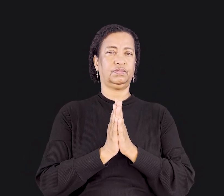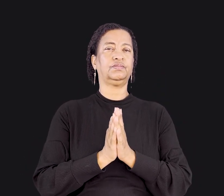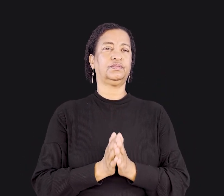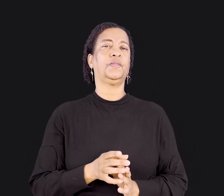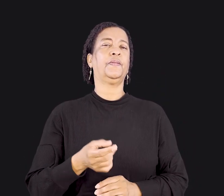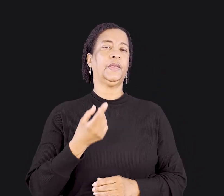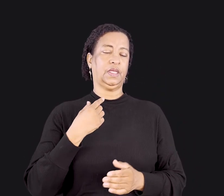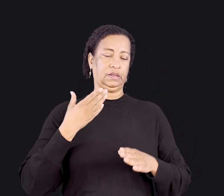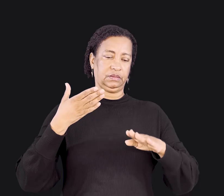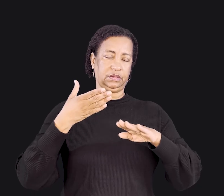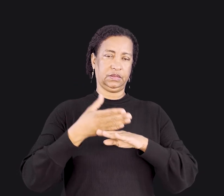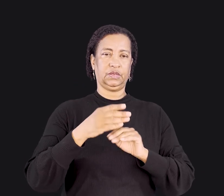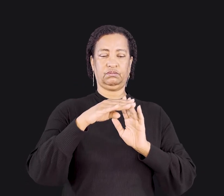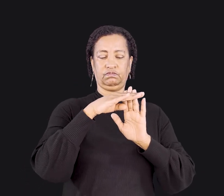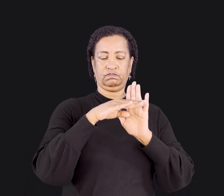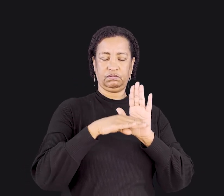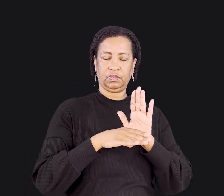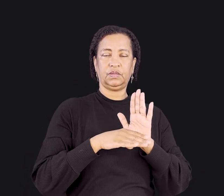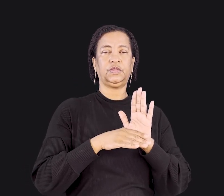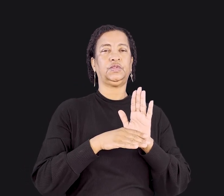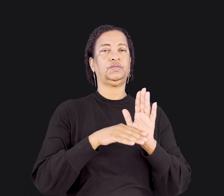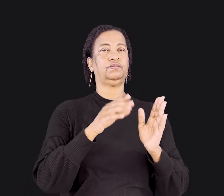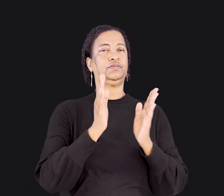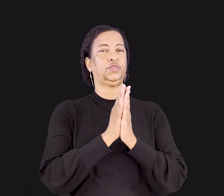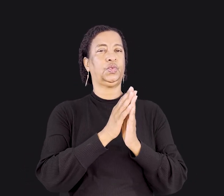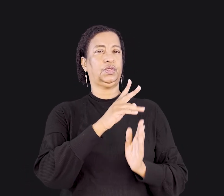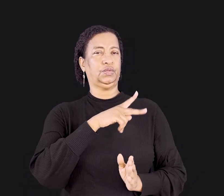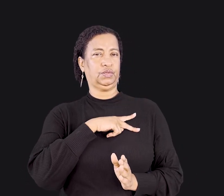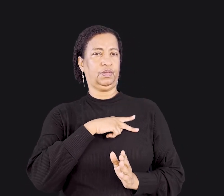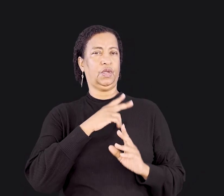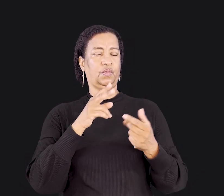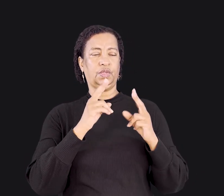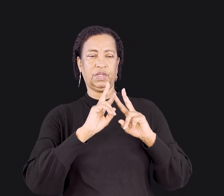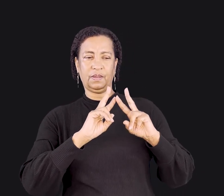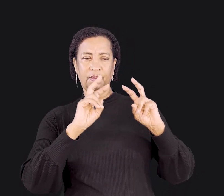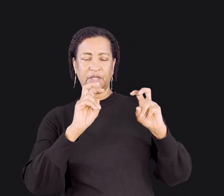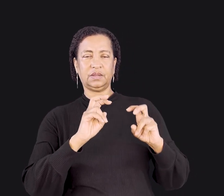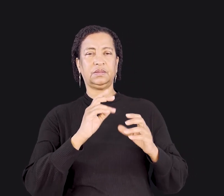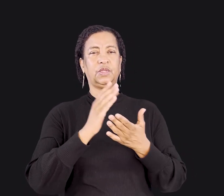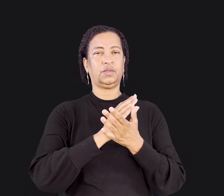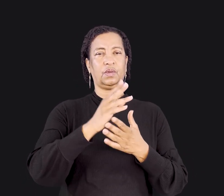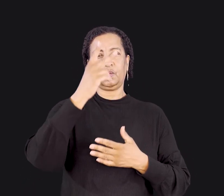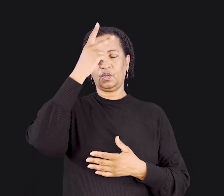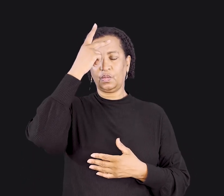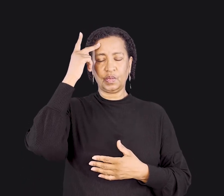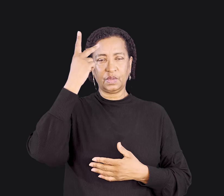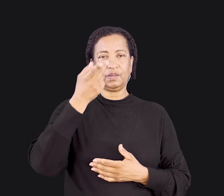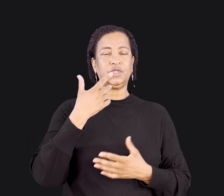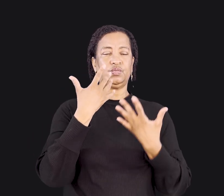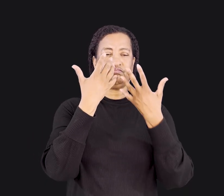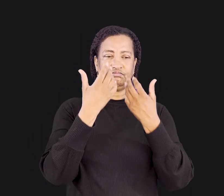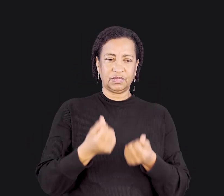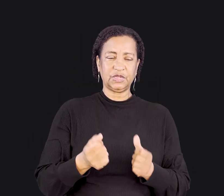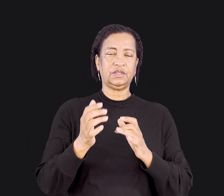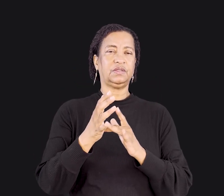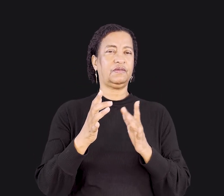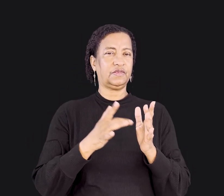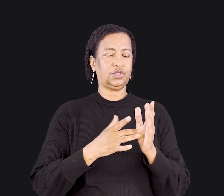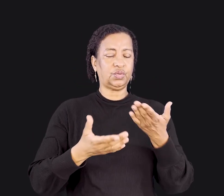que se entrava para a lista de oração de Paulo. Quando ele ouvia que alguém dava evidências de ter se convertido e de estar envolvido